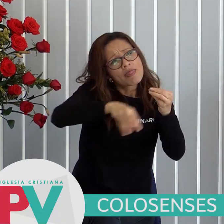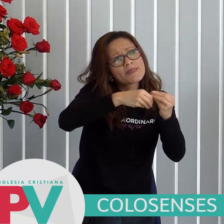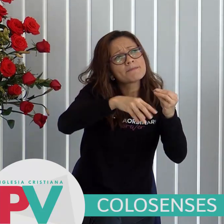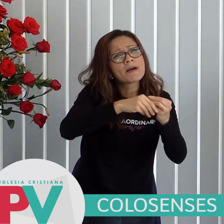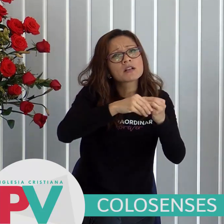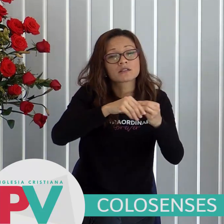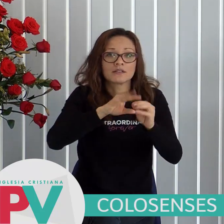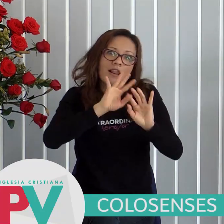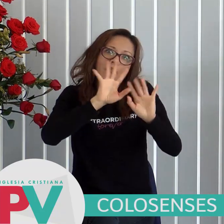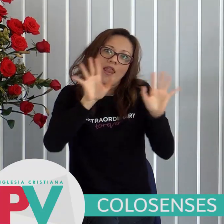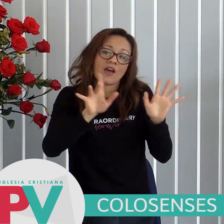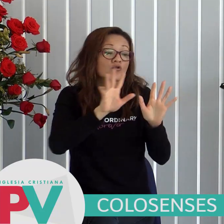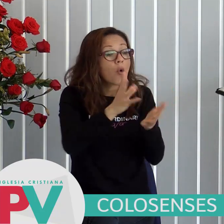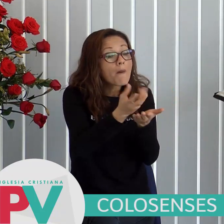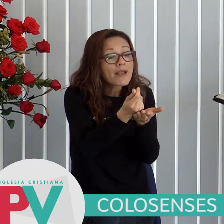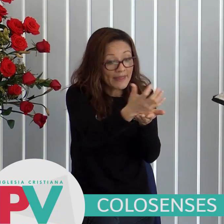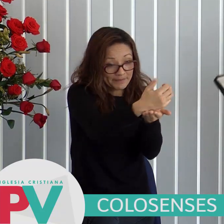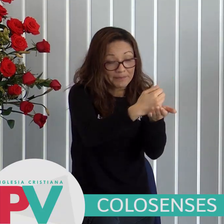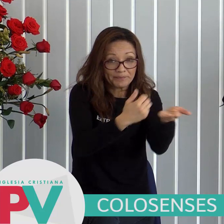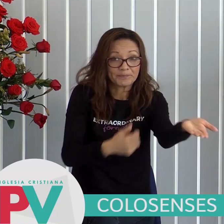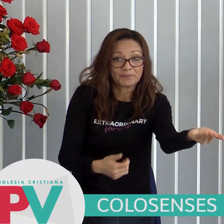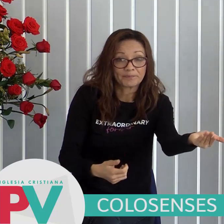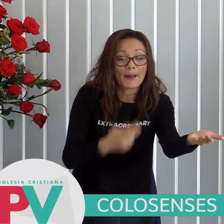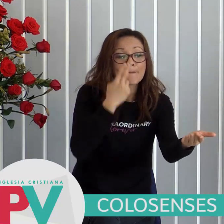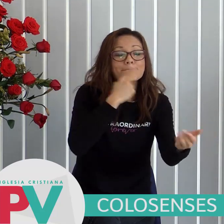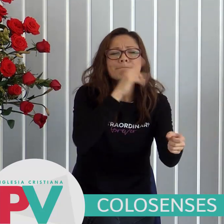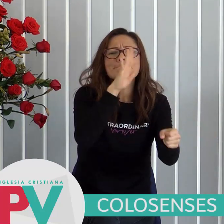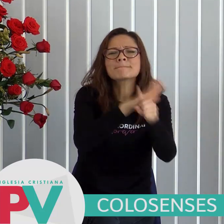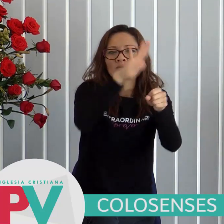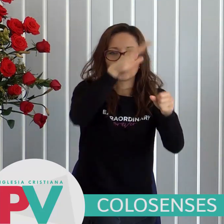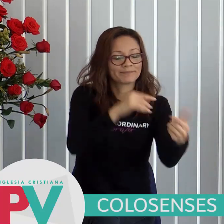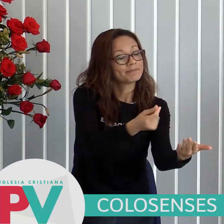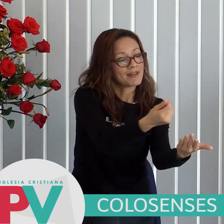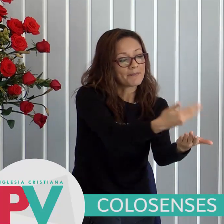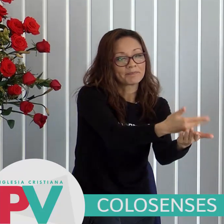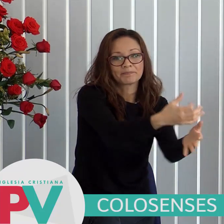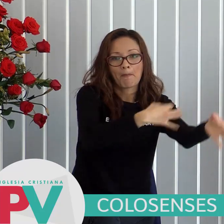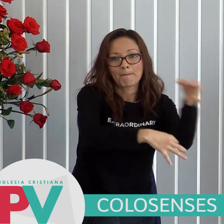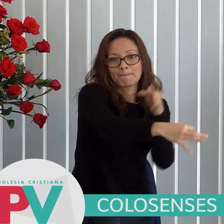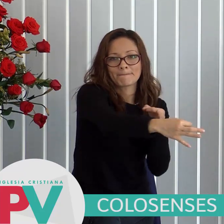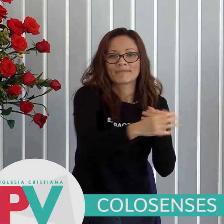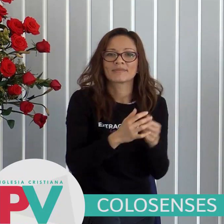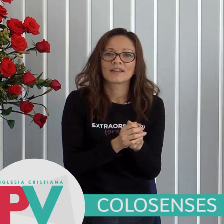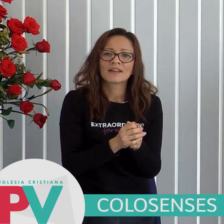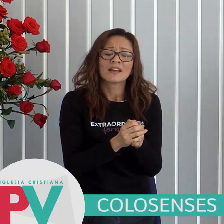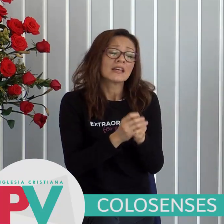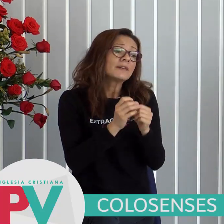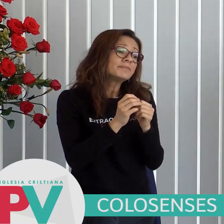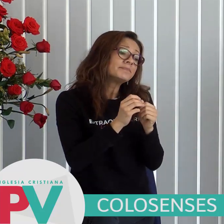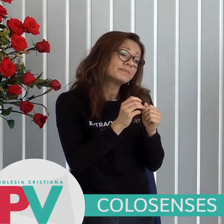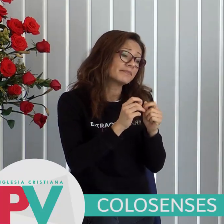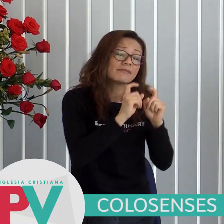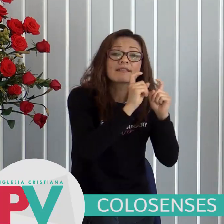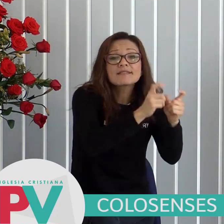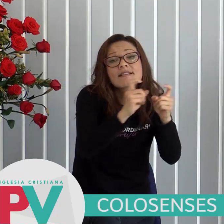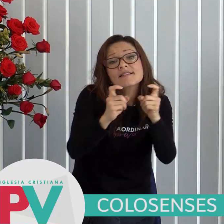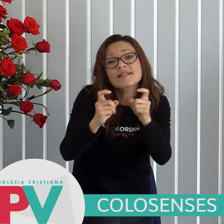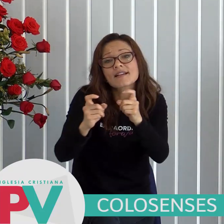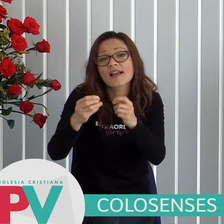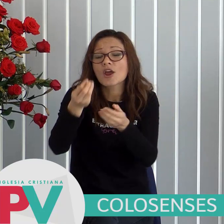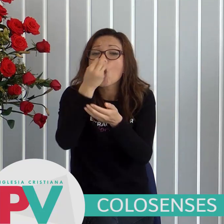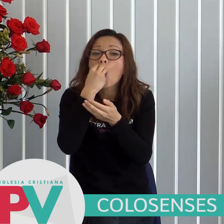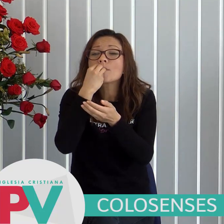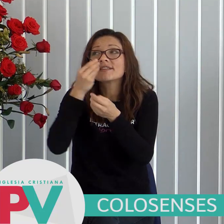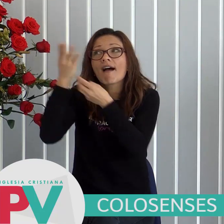sí, por supuesto, deje su ofrenda, pacte por esta palabra y bueno, y regale bastantes pastelitos